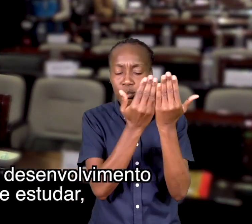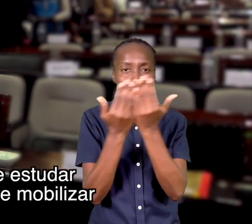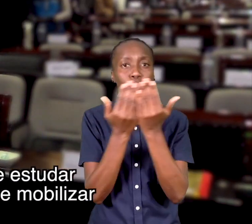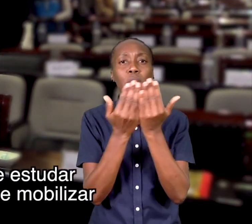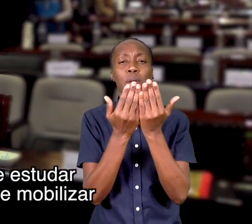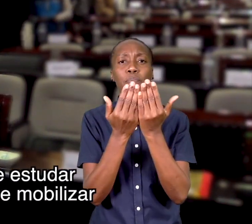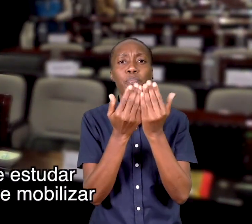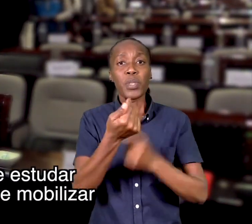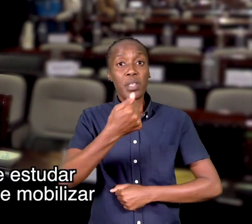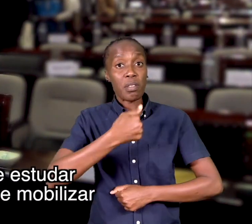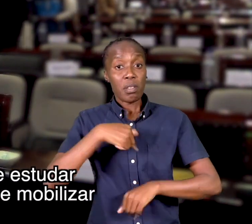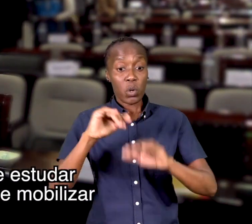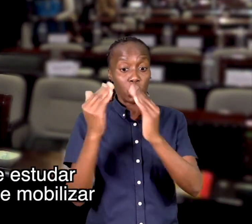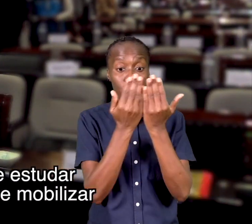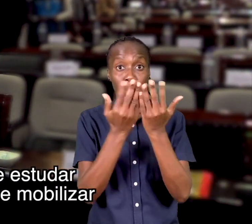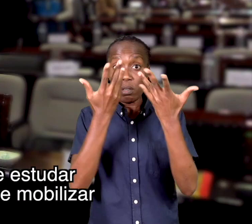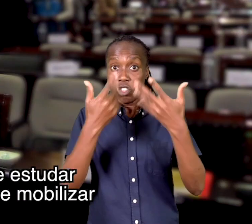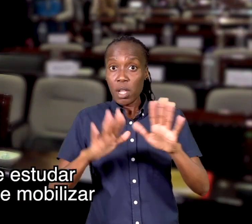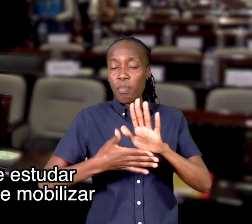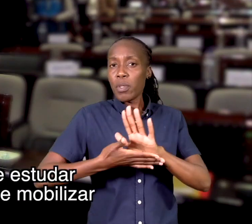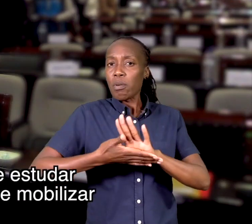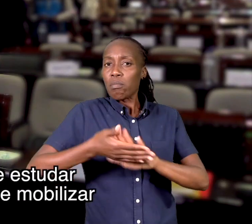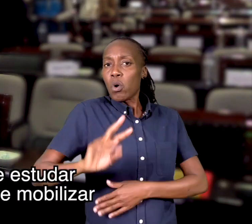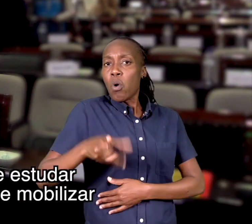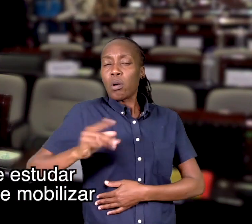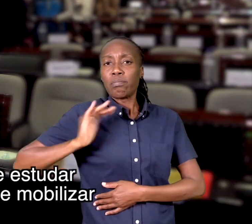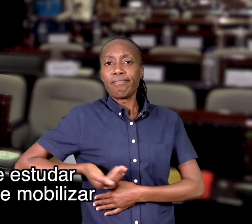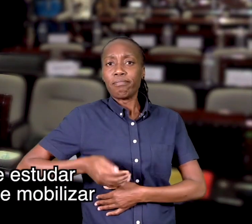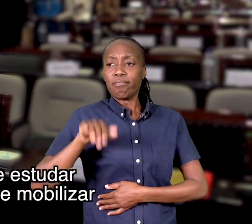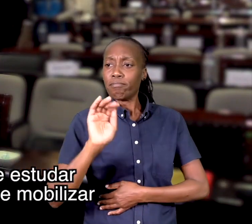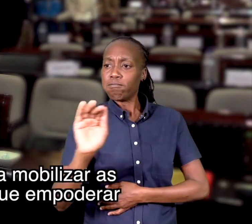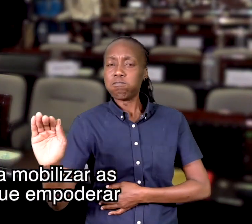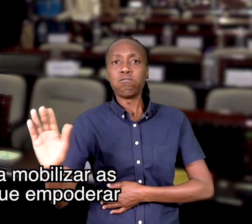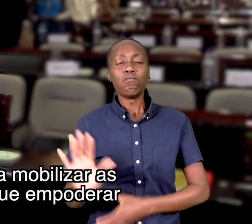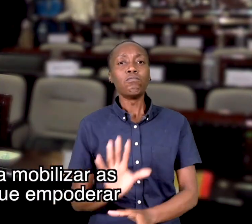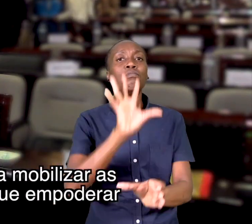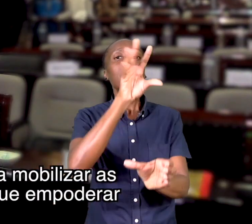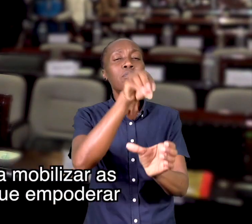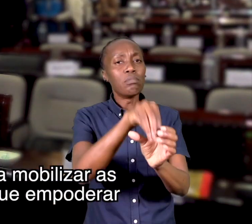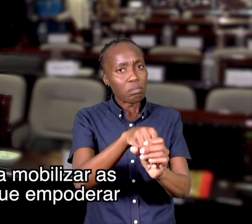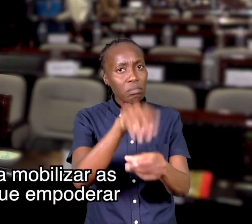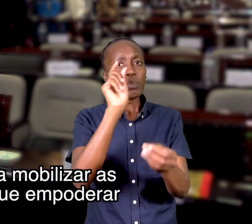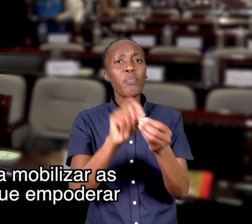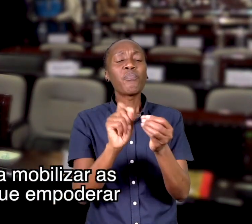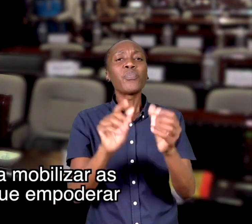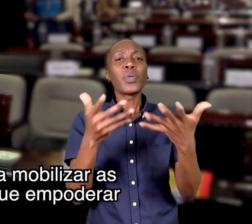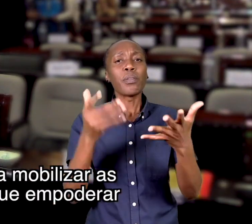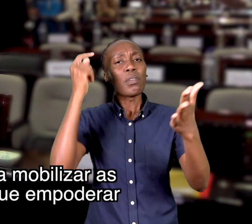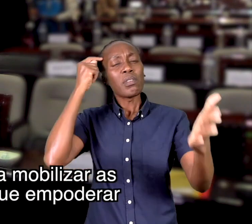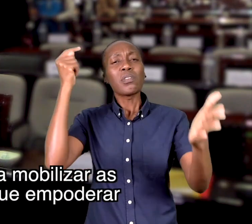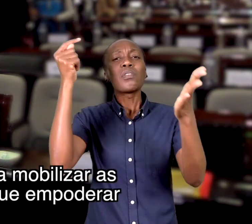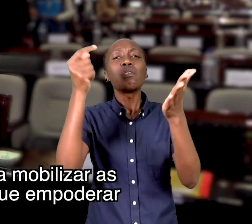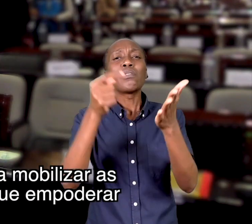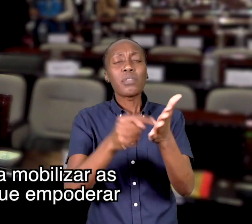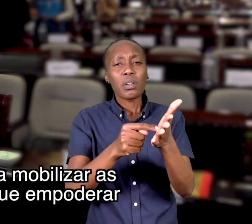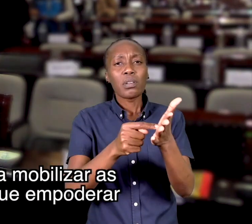estudar. Então, se eu tenho que estudar, obviamente, tenho que mobilizar as outras mulheres. E para mobilizar